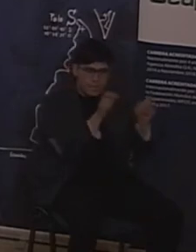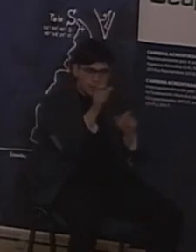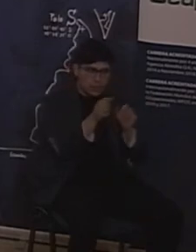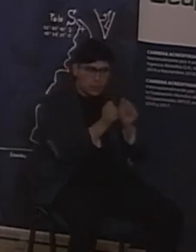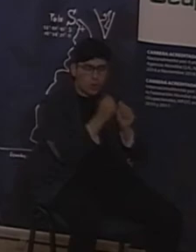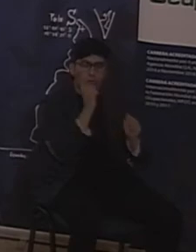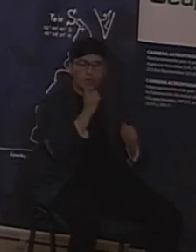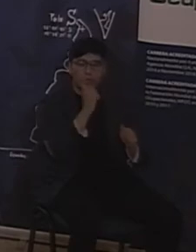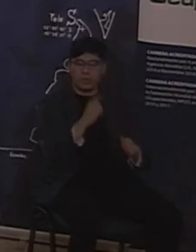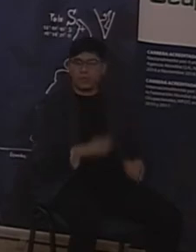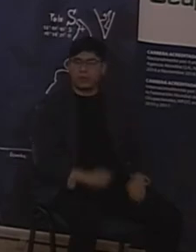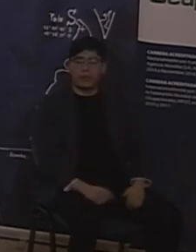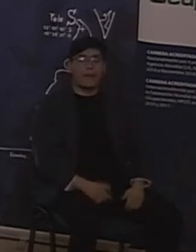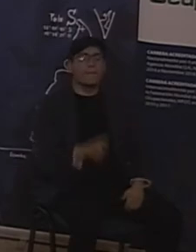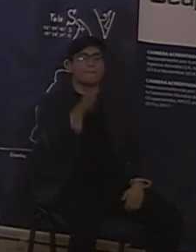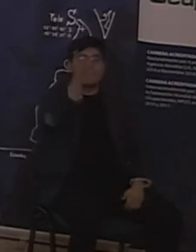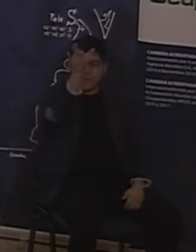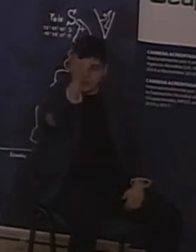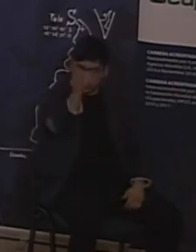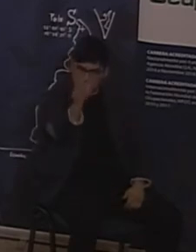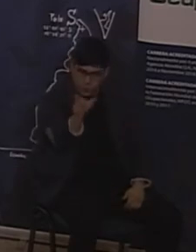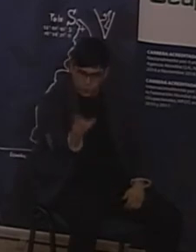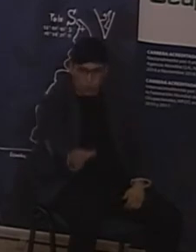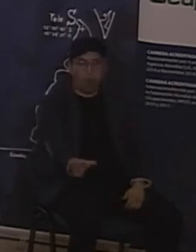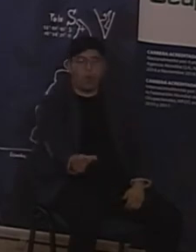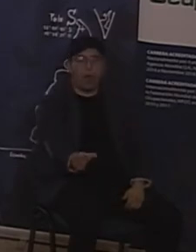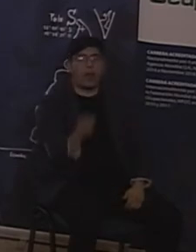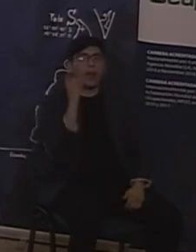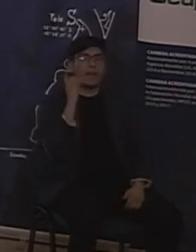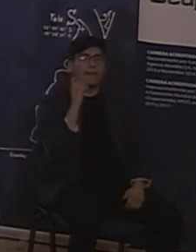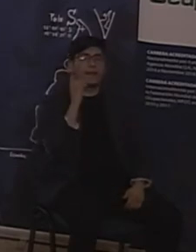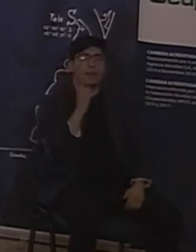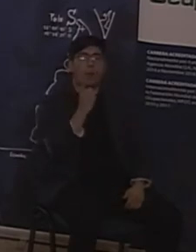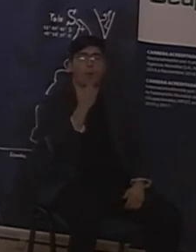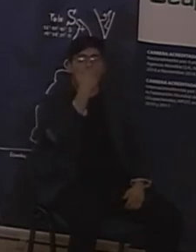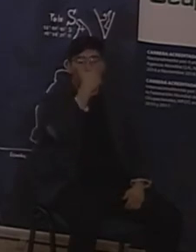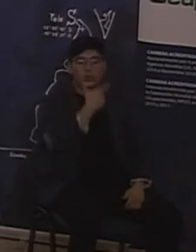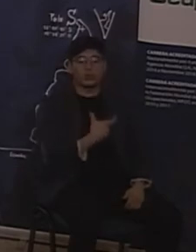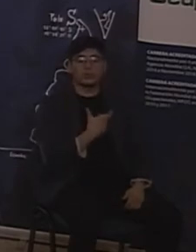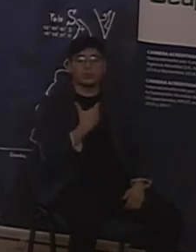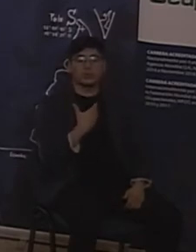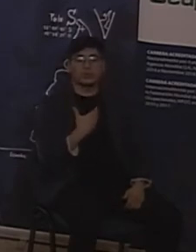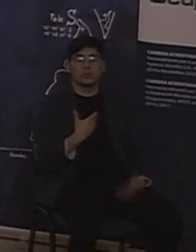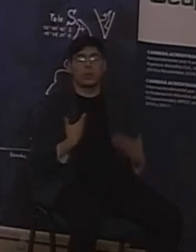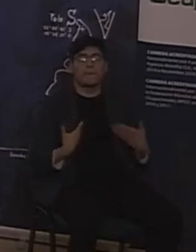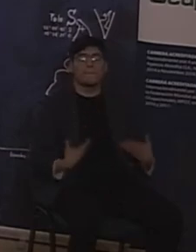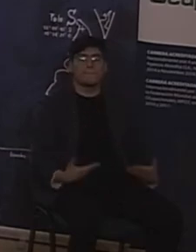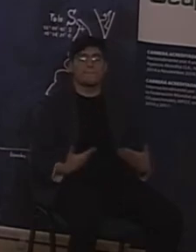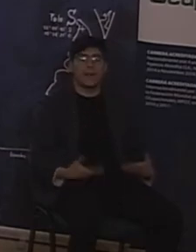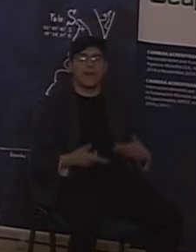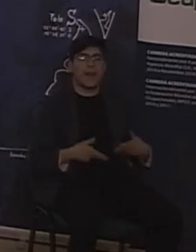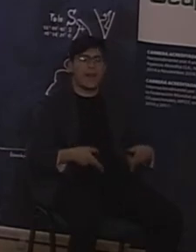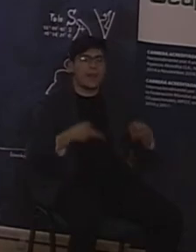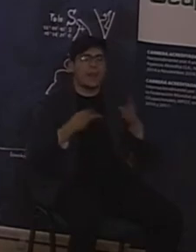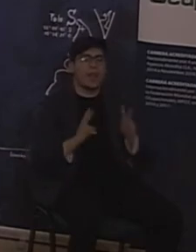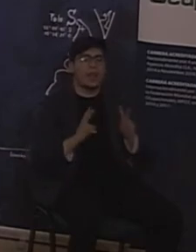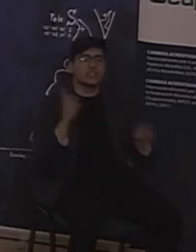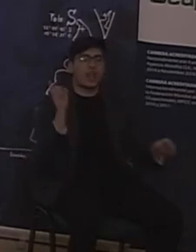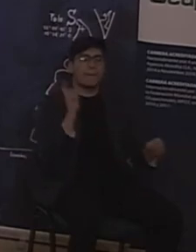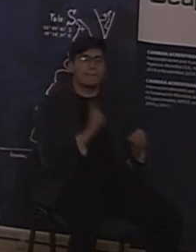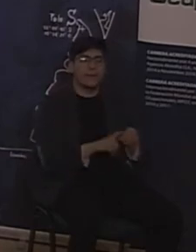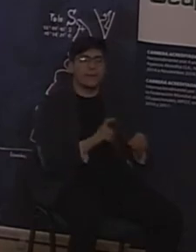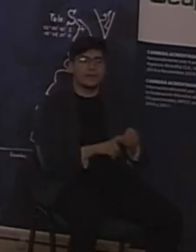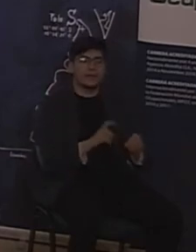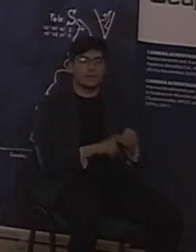esos personas que la discapacidad es una condición humana que el derecho a la participación es legítimo y obligatoriamente